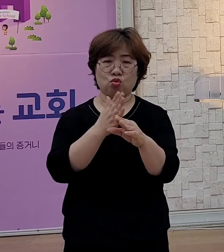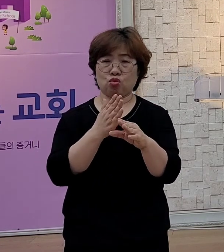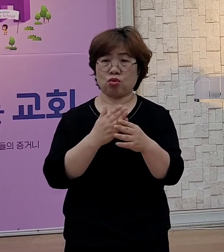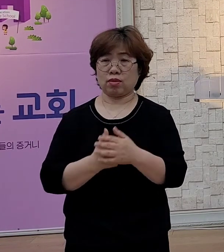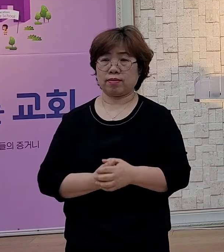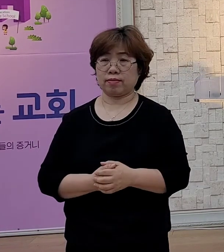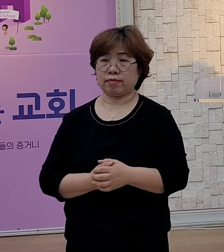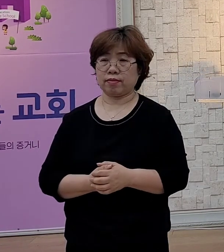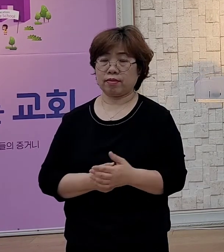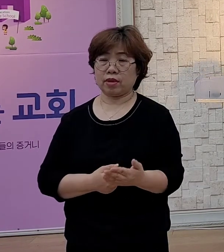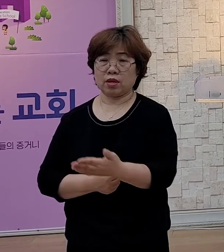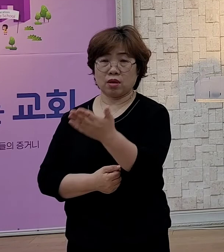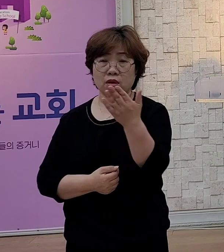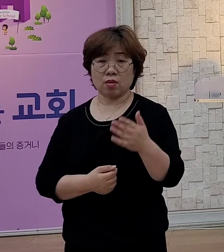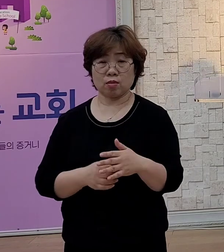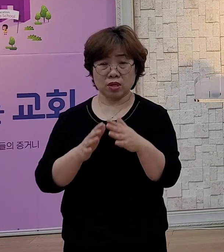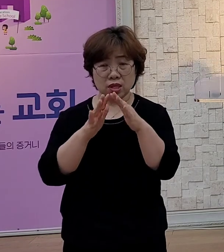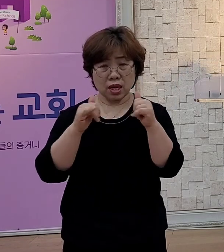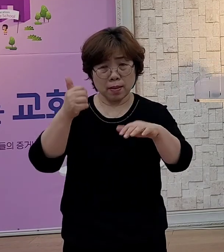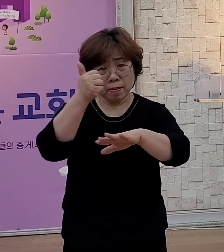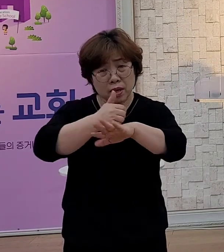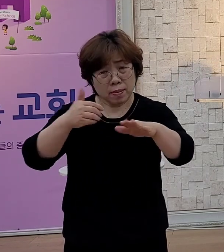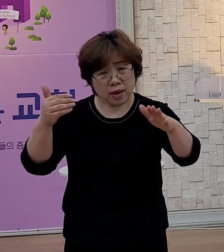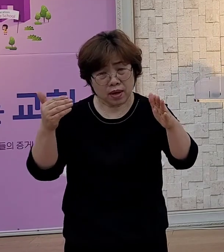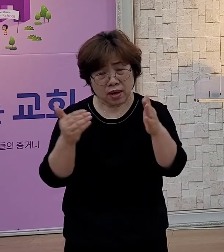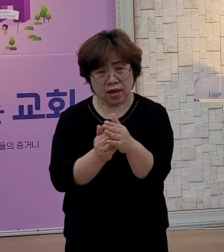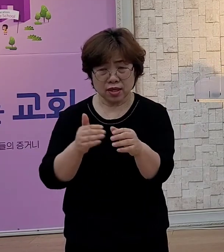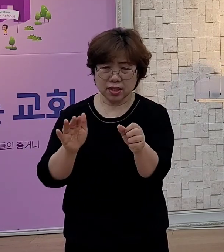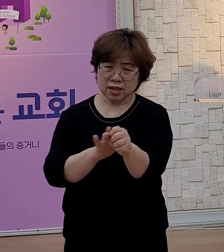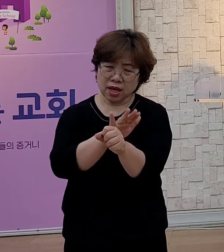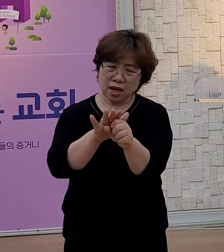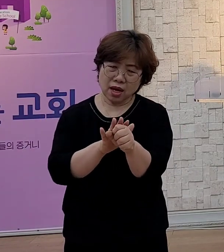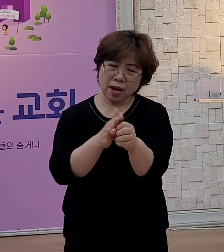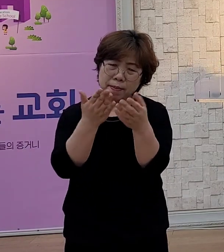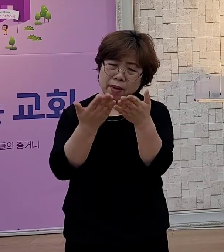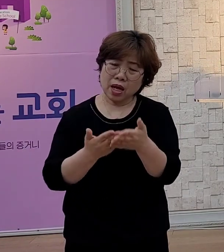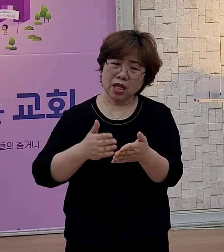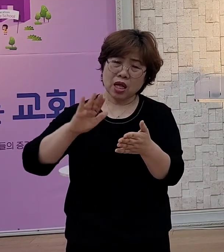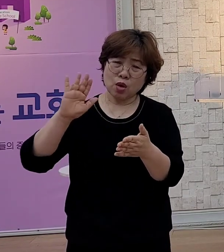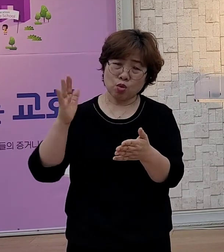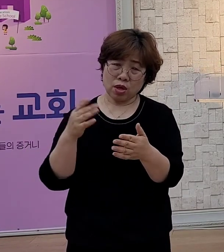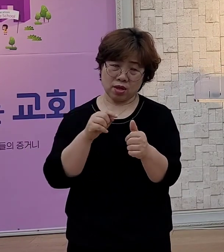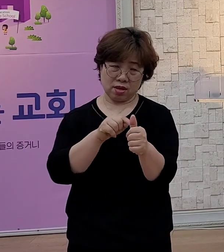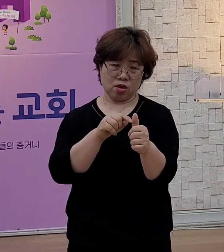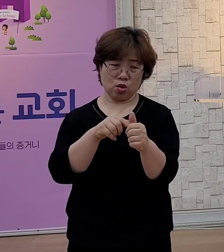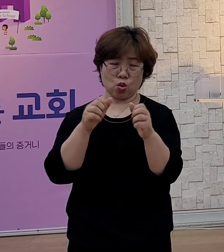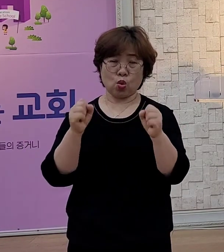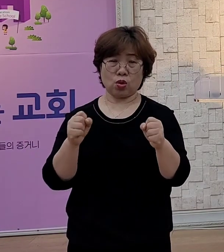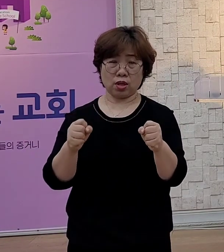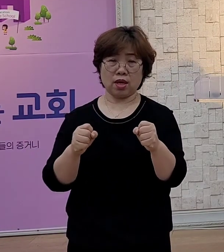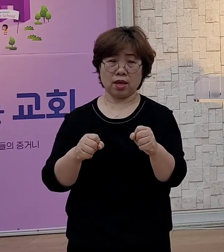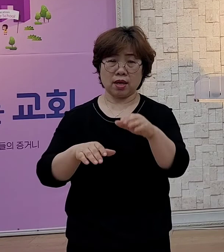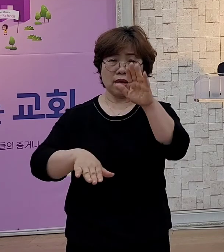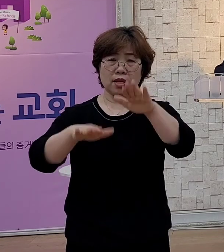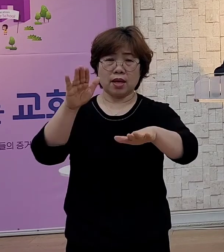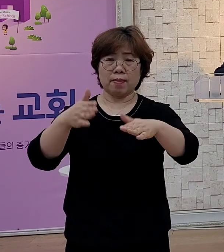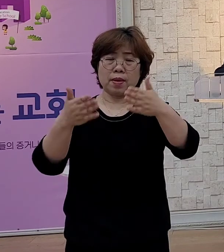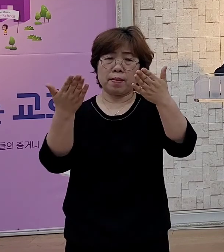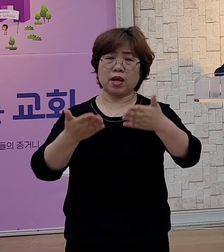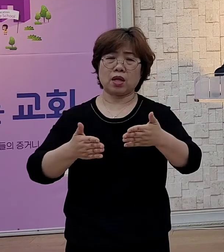여러분, 사람은 끝까지 사랑할 대상이지 차별할 대상이 아닙니다. 네 편, 내 편